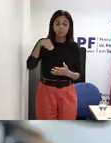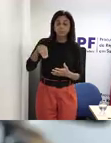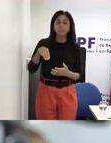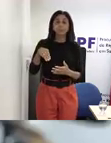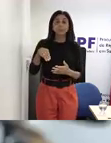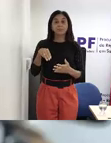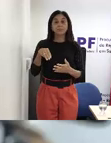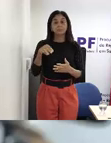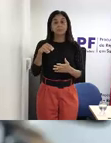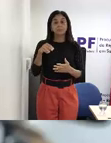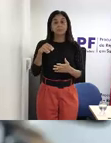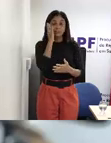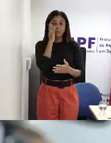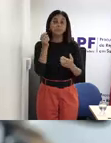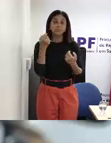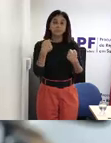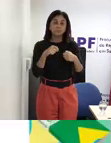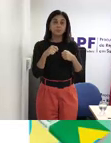eh por